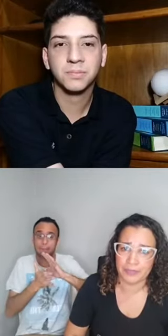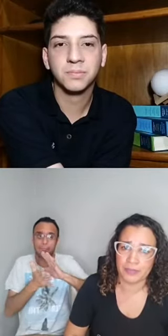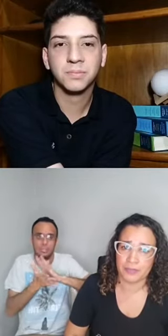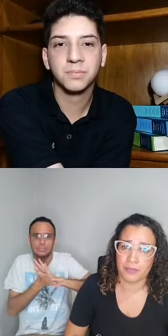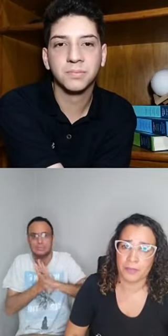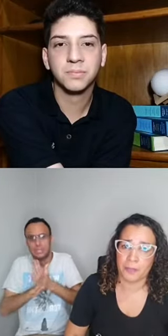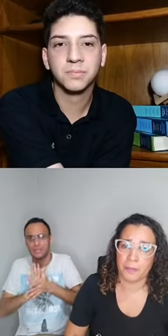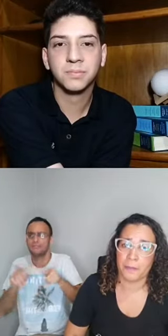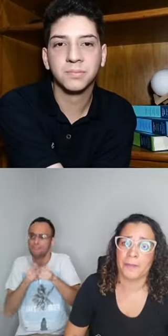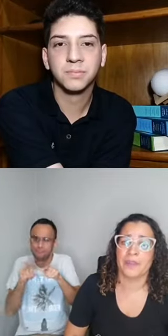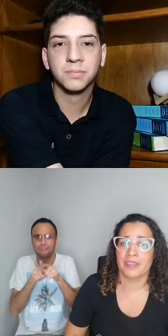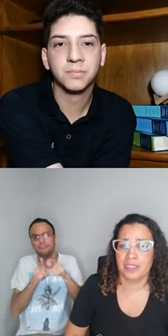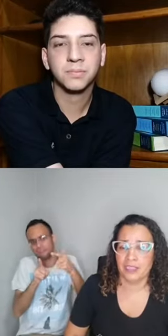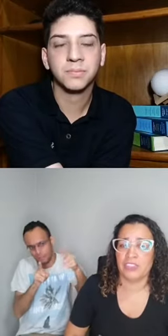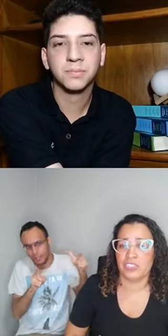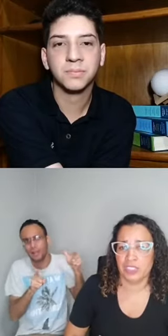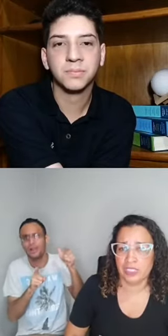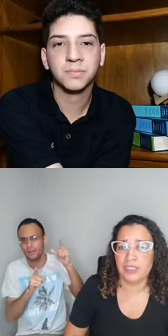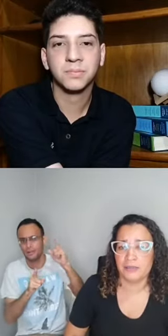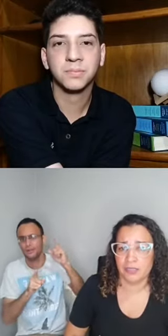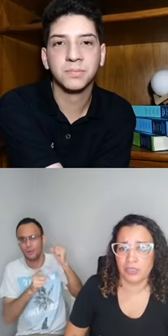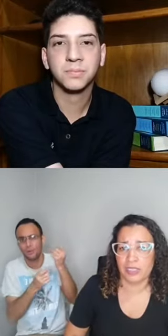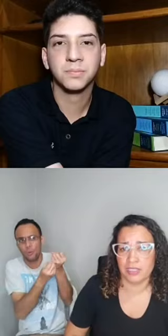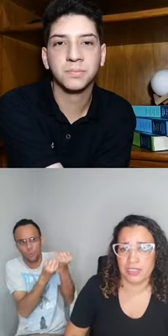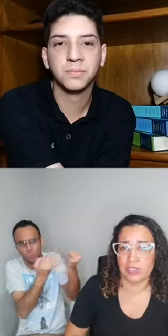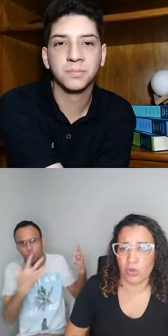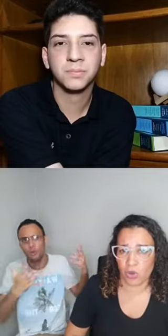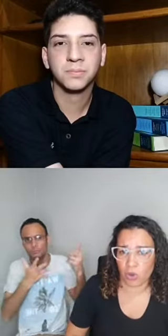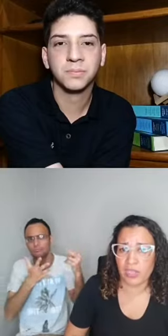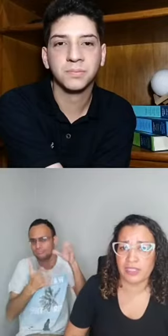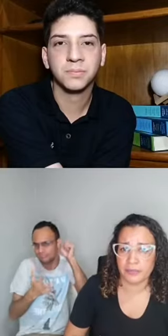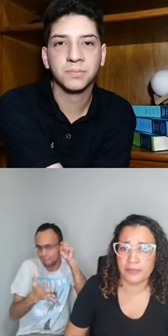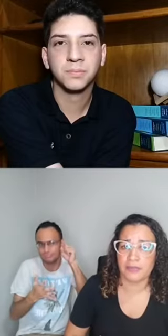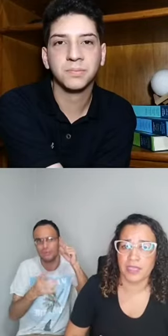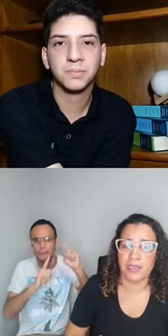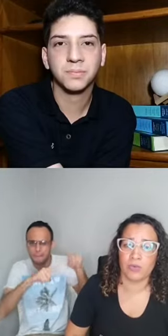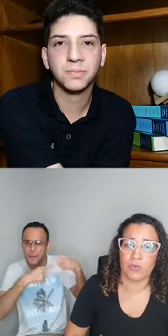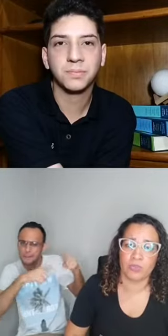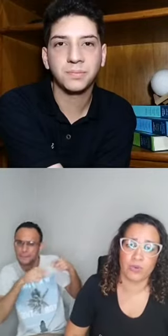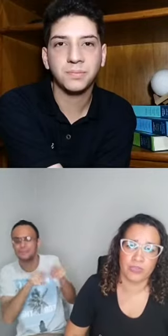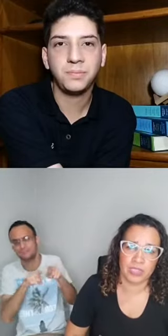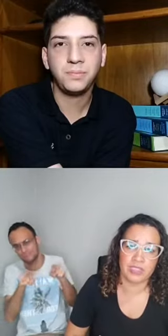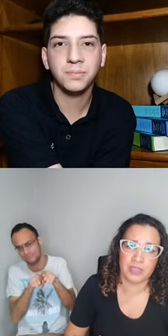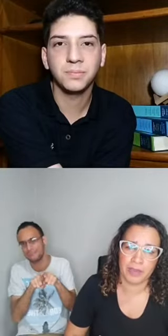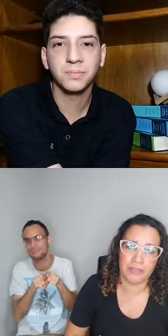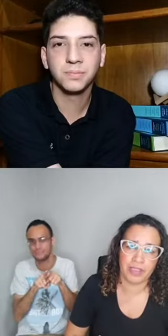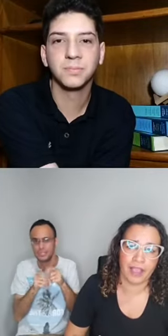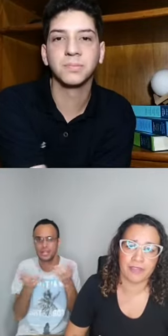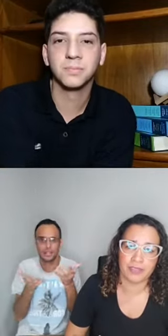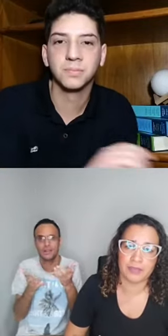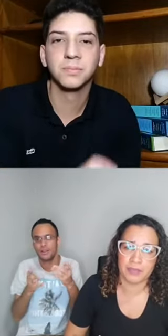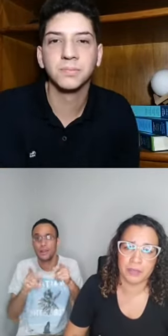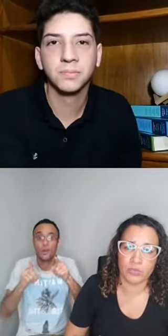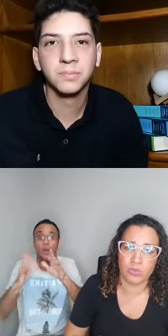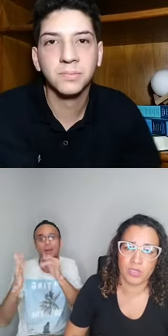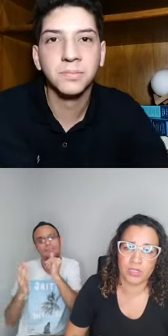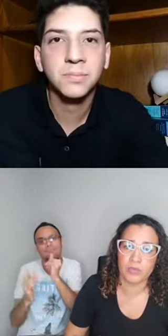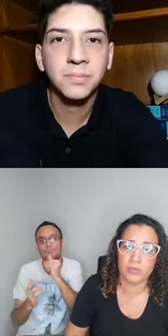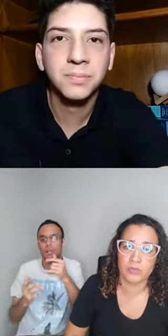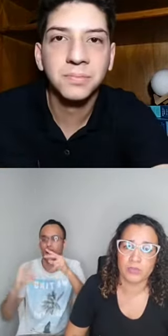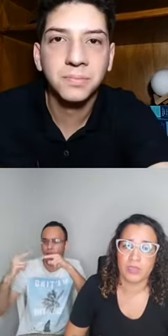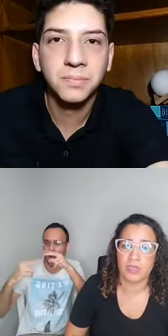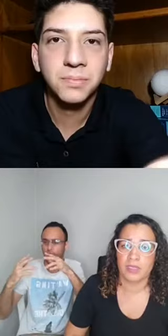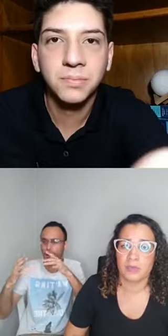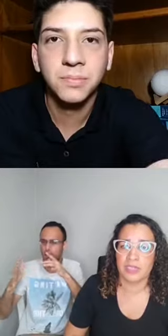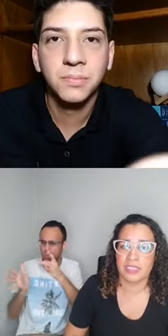lá, né? Tinha isso na ida da escola, né? Alguns ouvintes também ficavam me